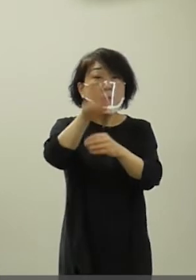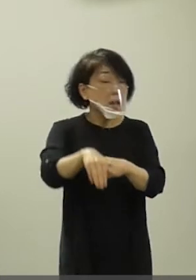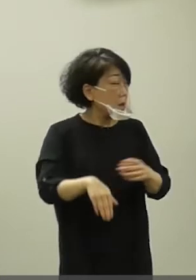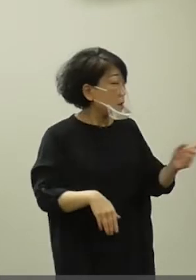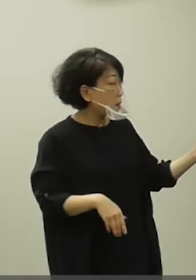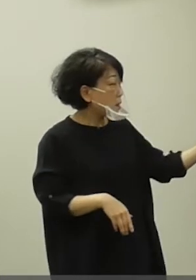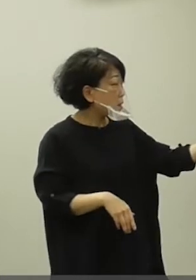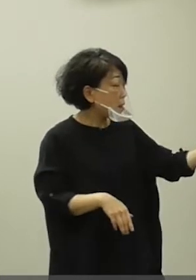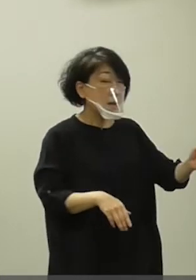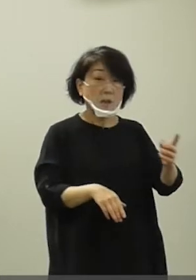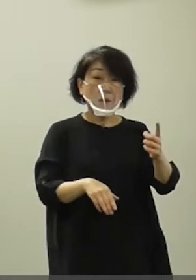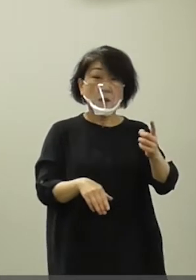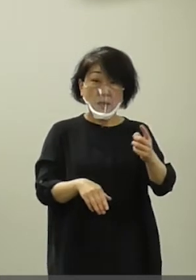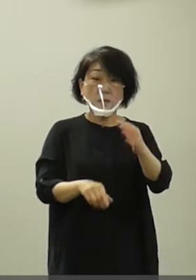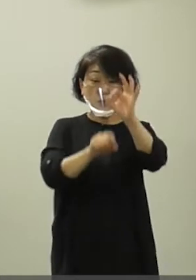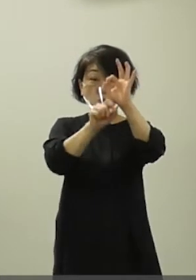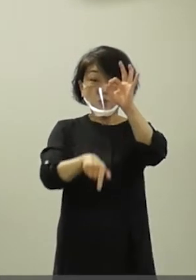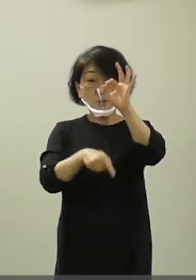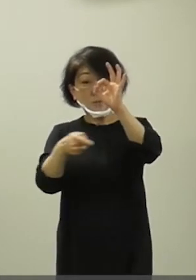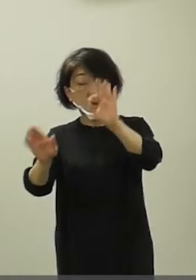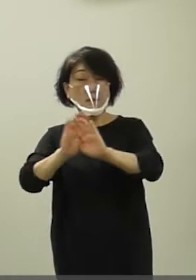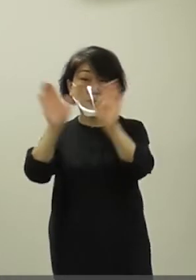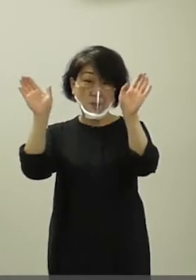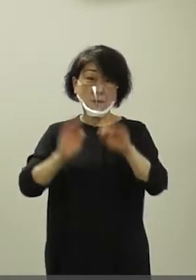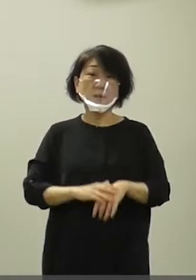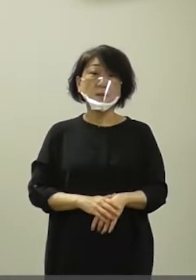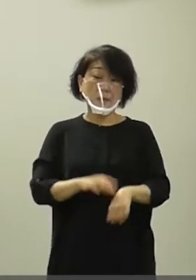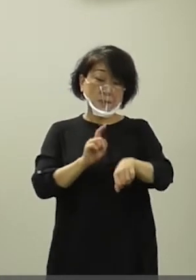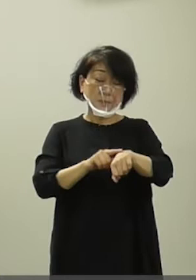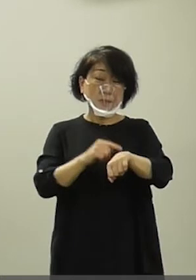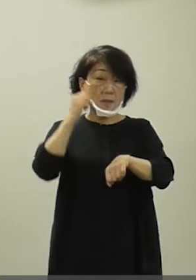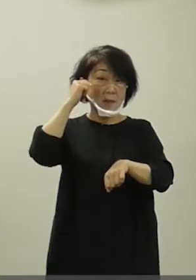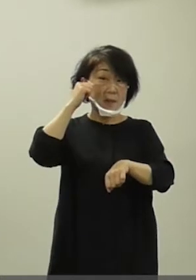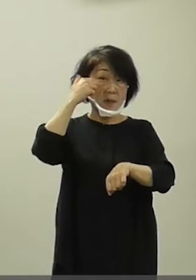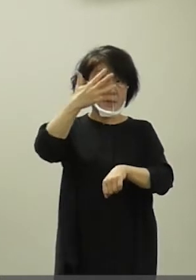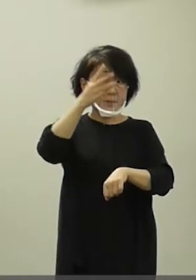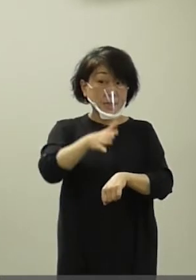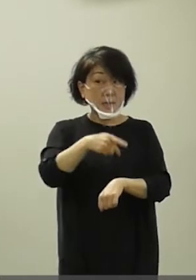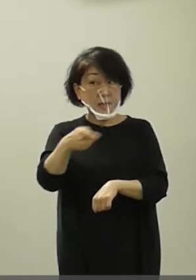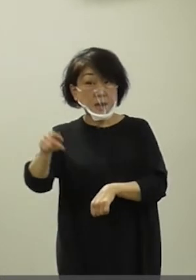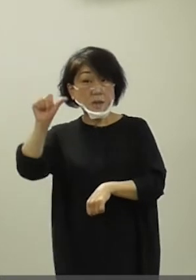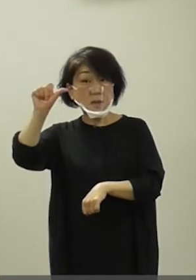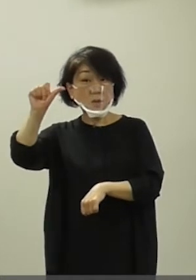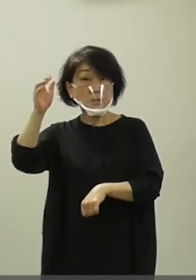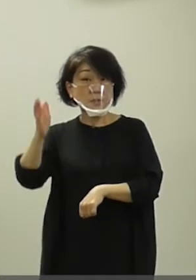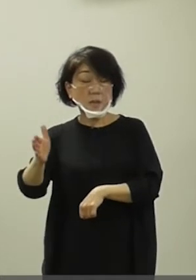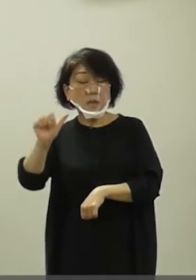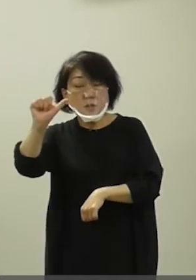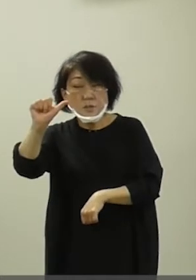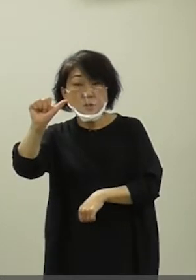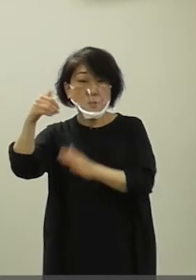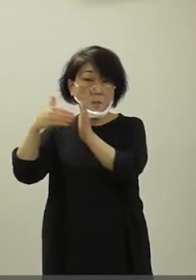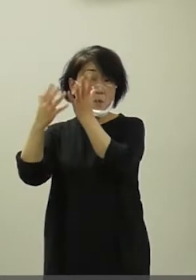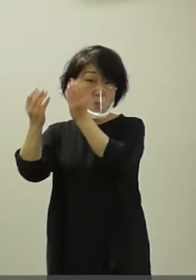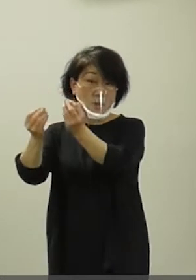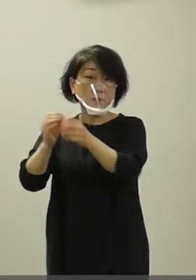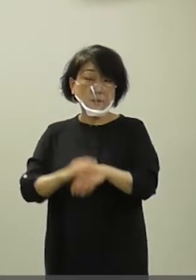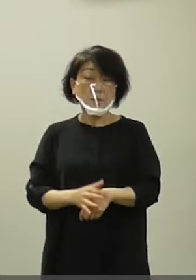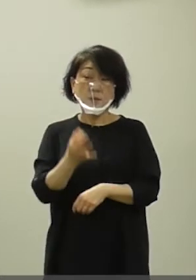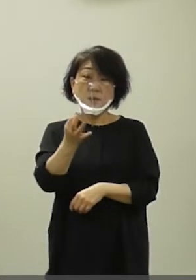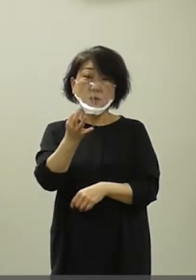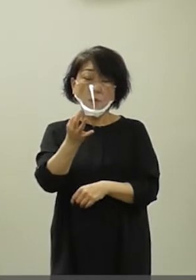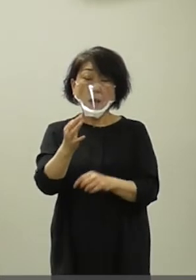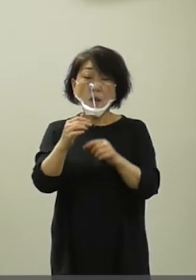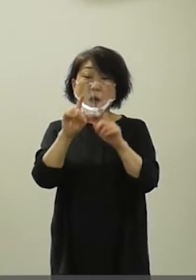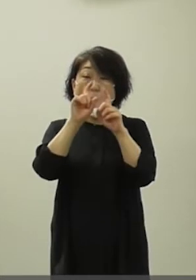年の3月という風に思います以下のは8分から17時マネー料金は底